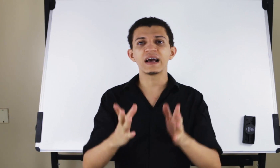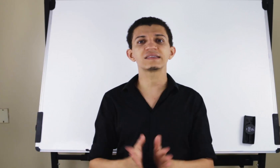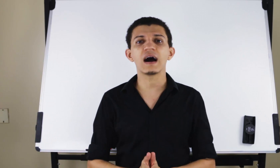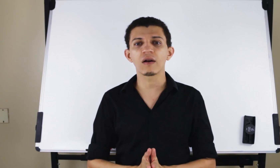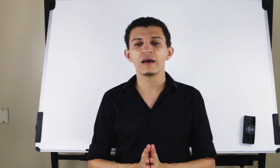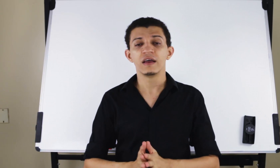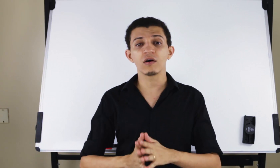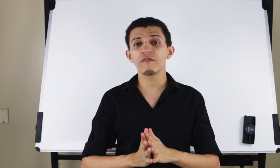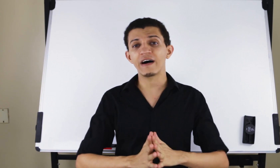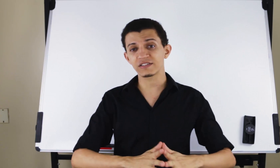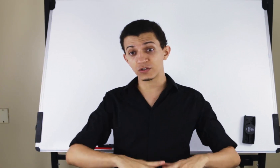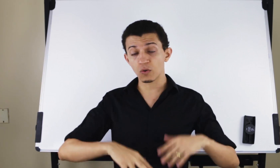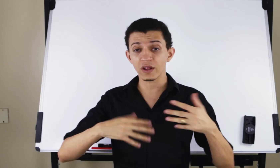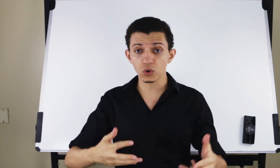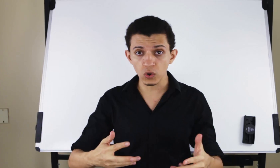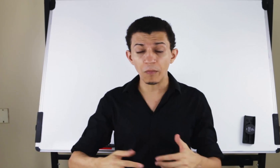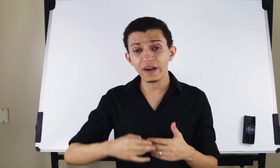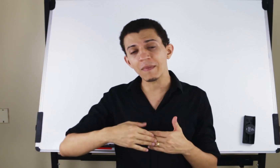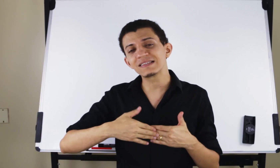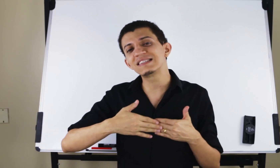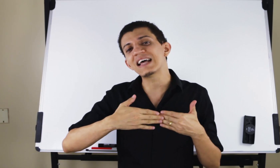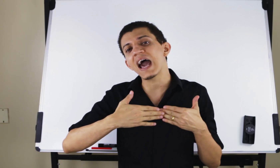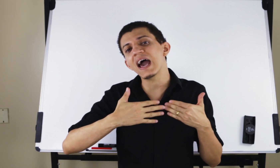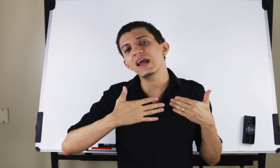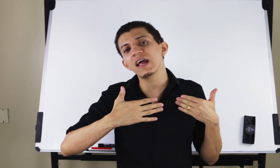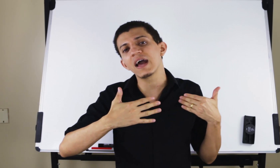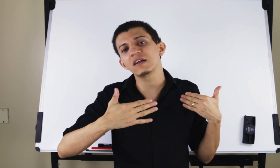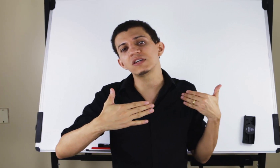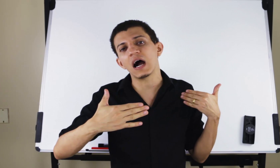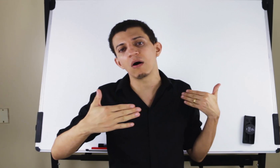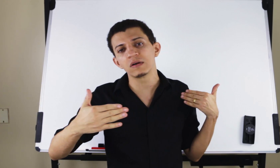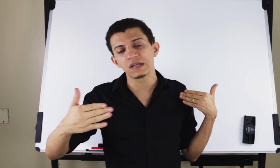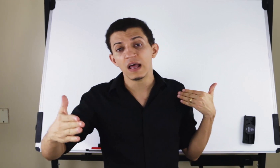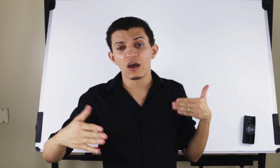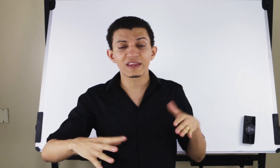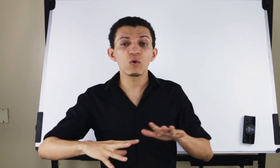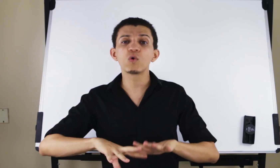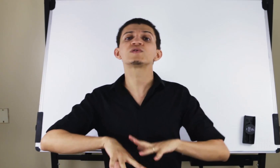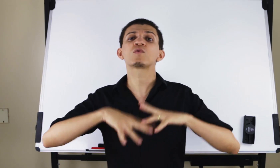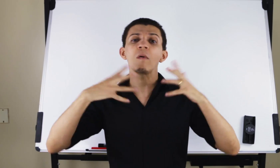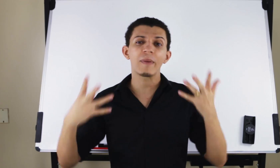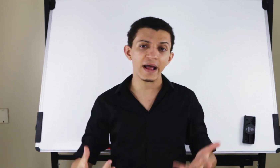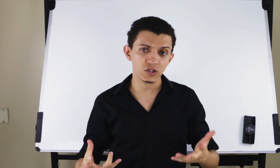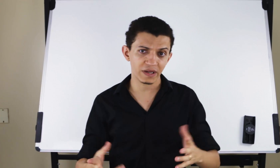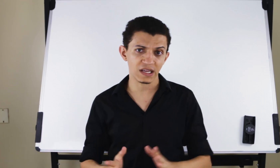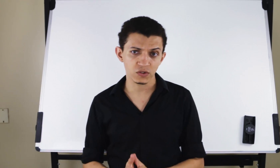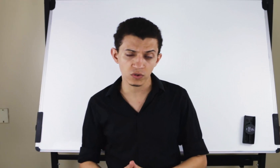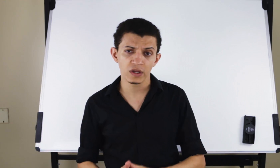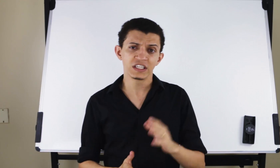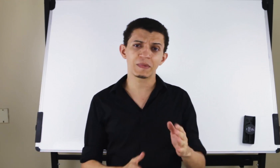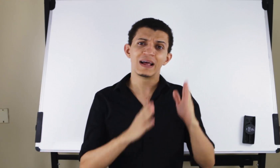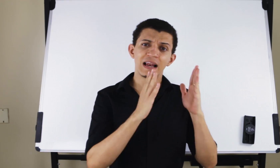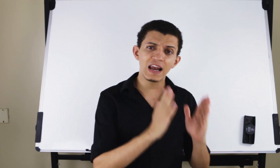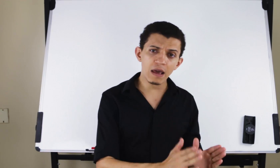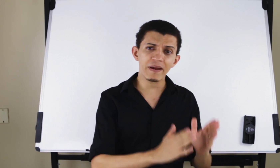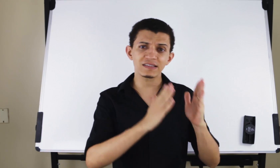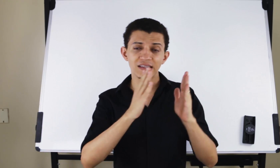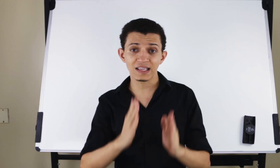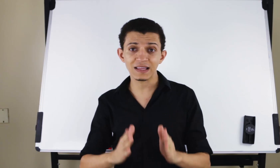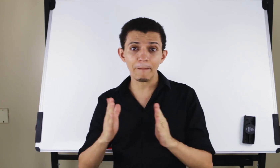nessa aula. Eu não falo que você vai descobrir tudo, porque é uma série de aulas. Eu tenho um curso completo sobre esse assunto, chama Libras Escrita